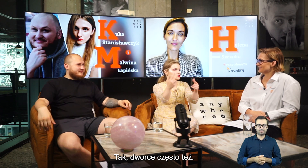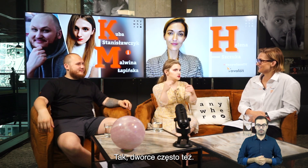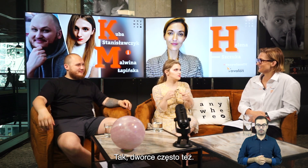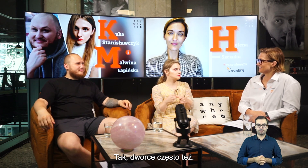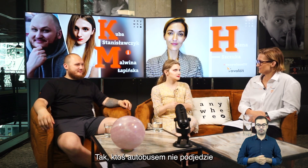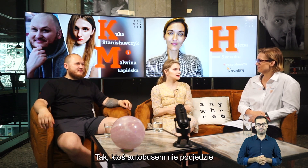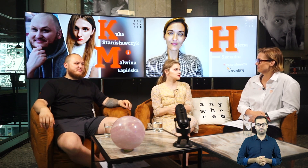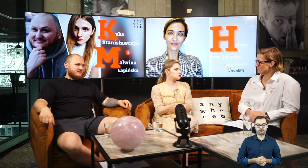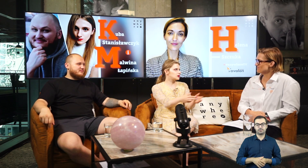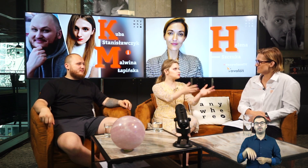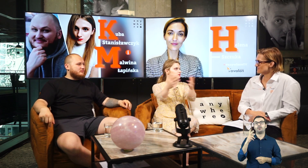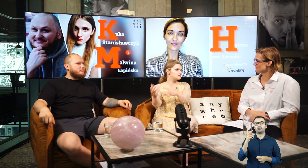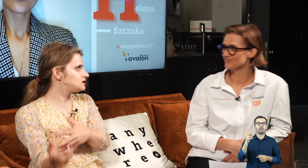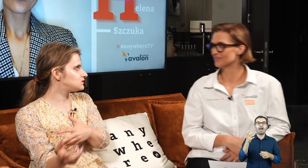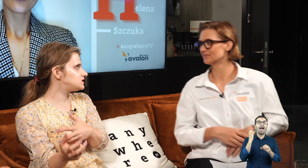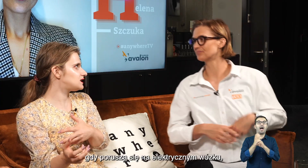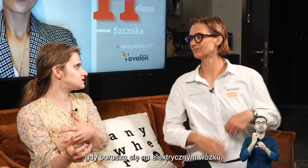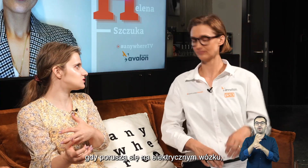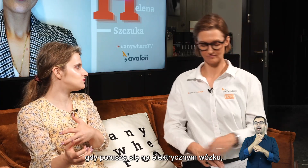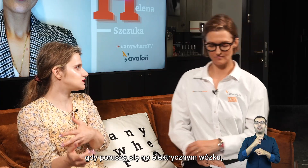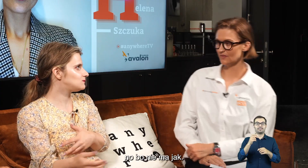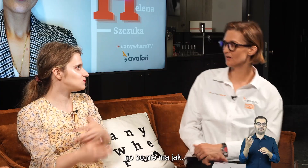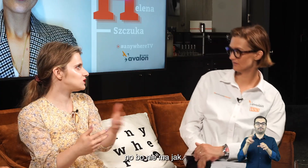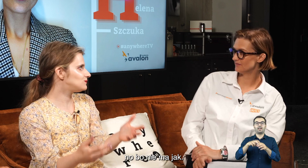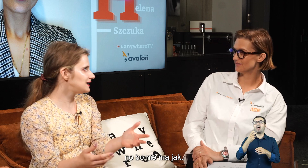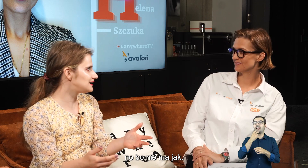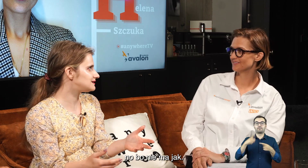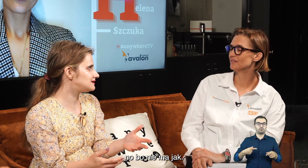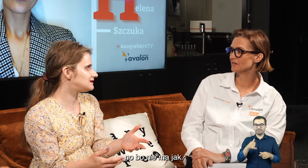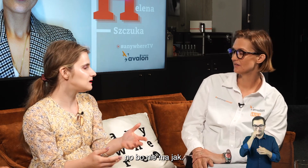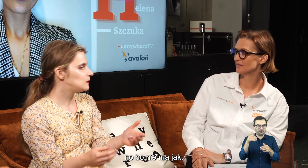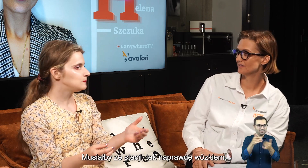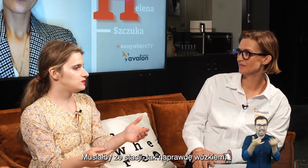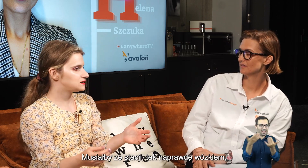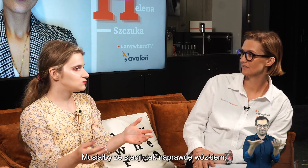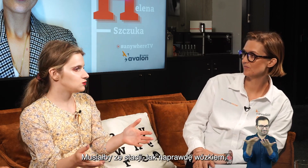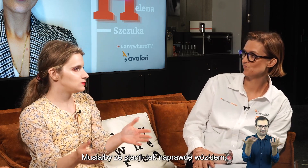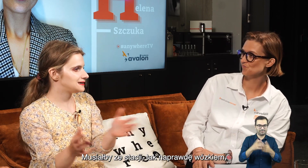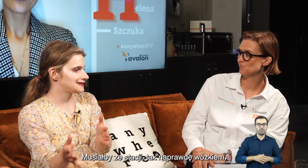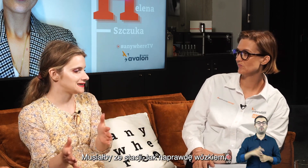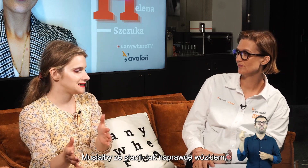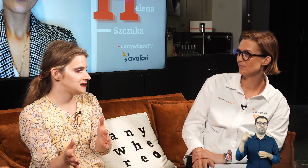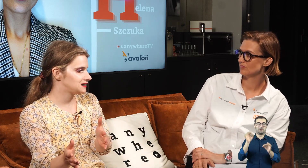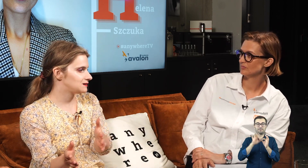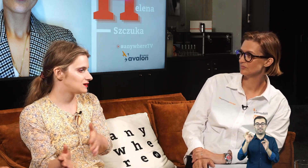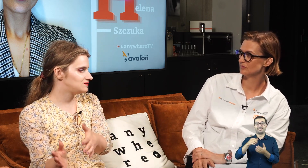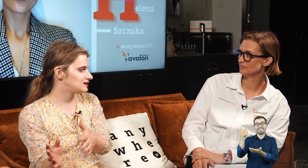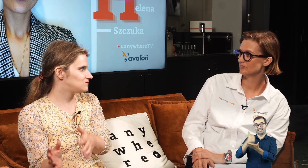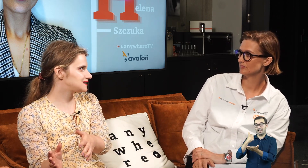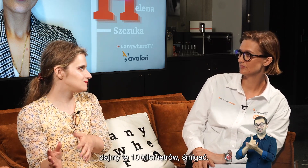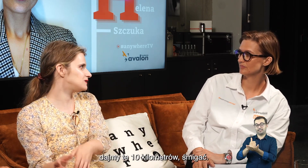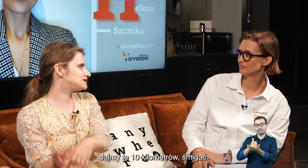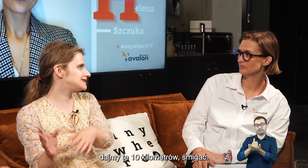dworce najczęściej też. Tak, ktoś autobusem nie podjedzie elektrycznym wózkiem, no bo nie ma jak. Więc musiałby ze stacji tak